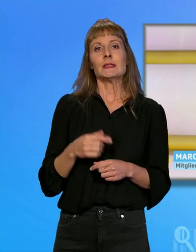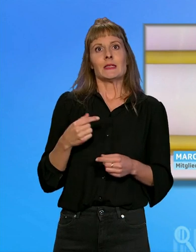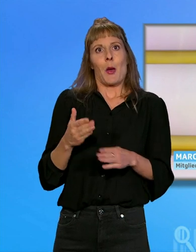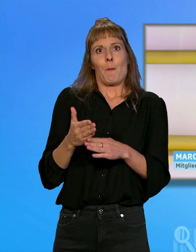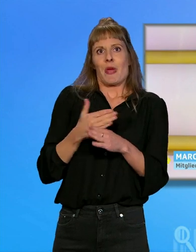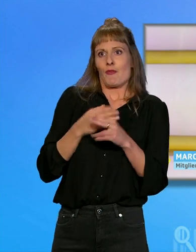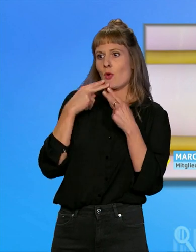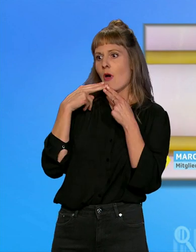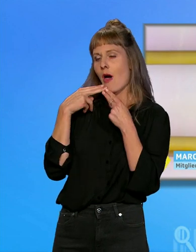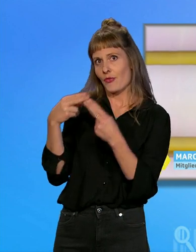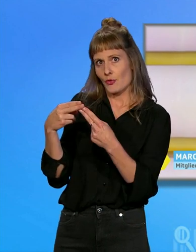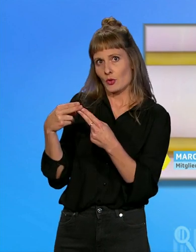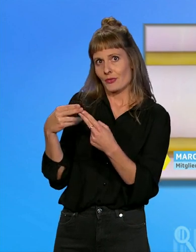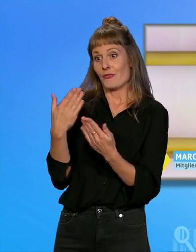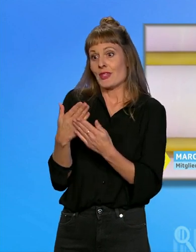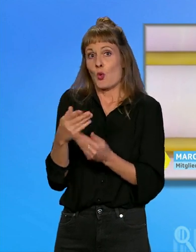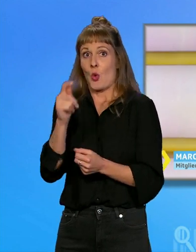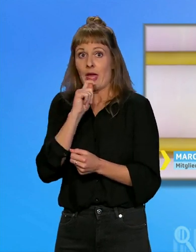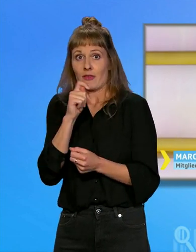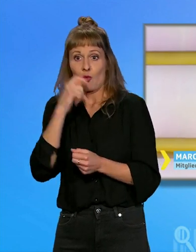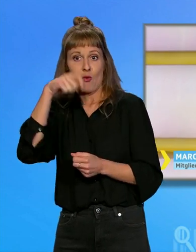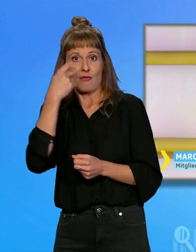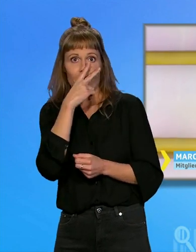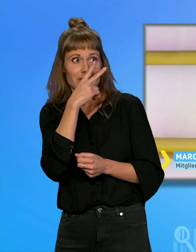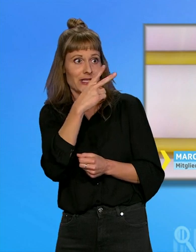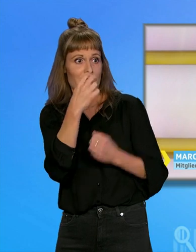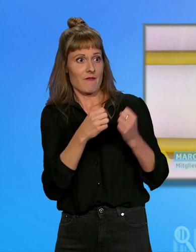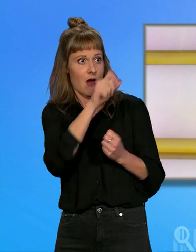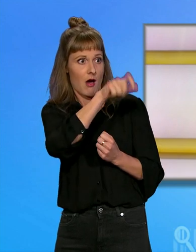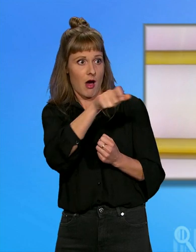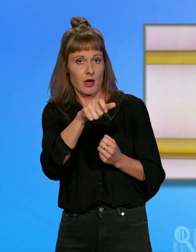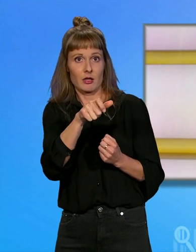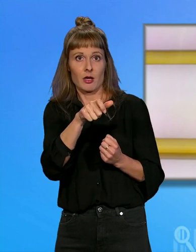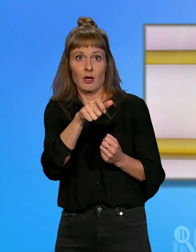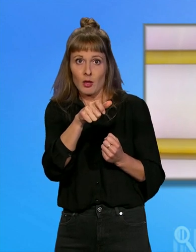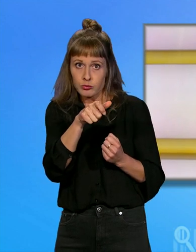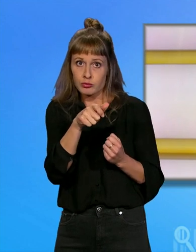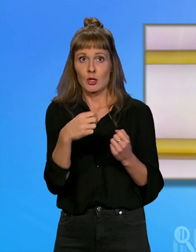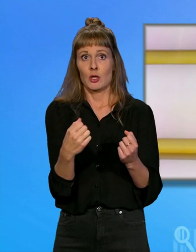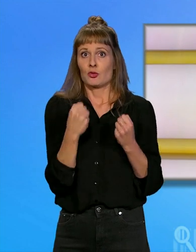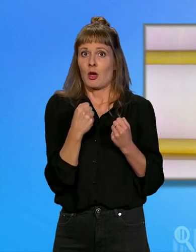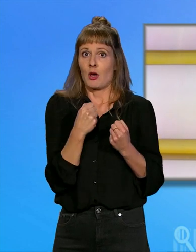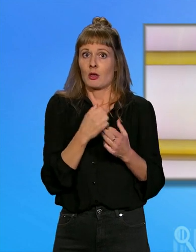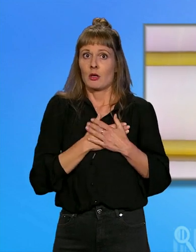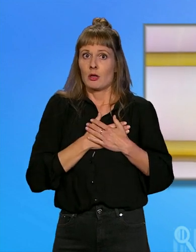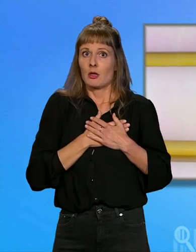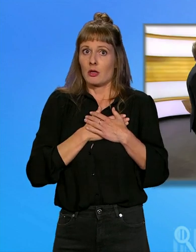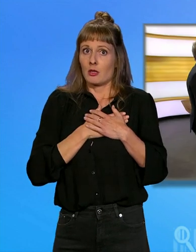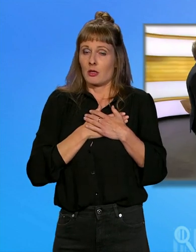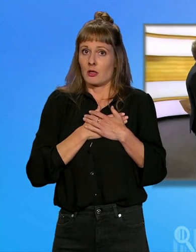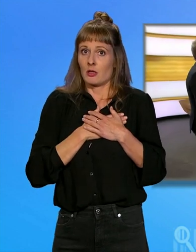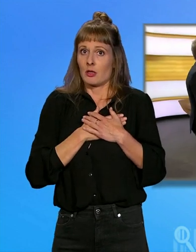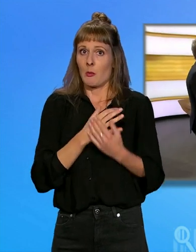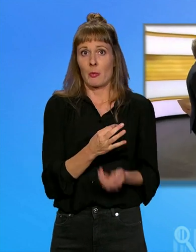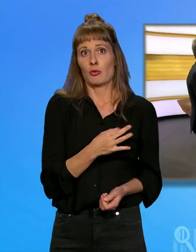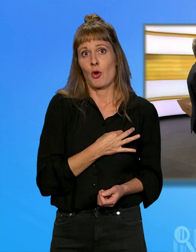bringen, dass mich so Interviews, insbesondere mit den Fahrern, auch persönlich, und dafür kann ich auch für meine Kolleginnen und Kollegen sprechen, betroffen machen. Ganz